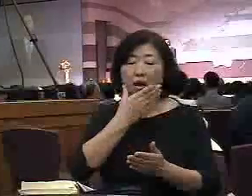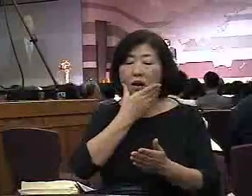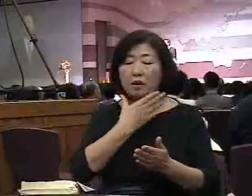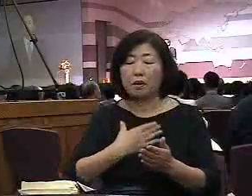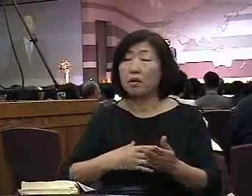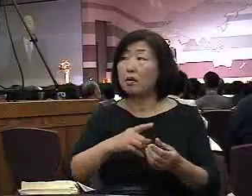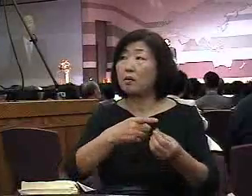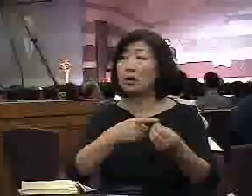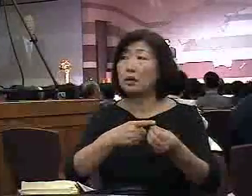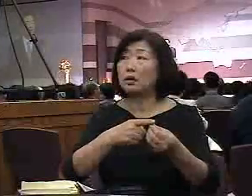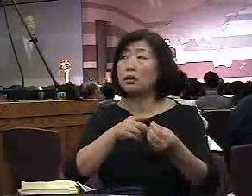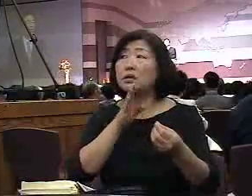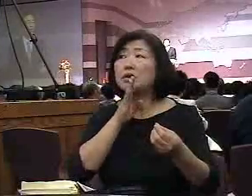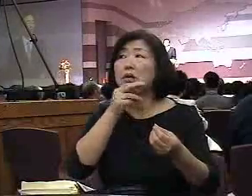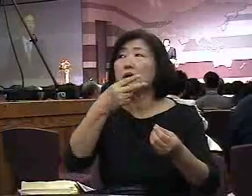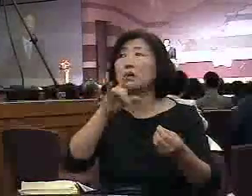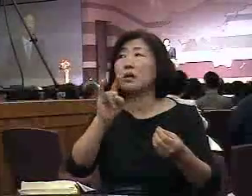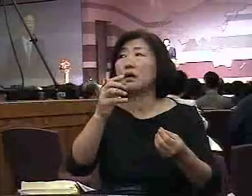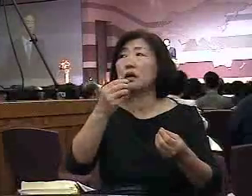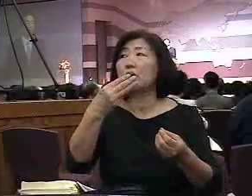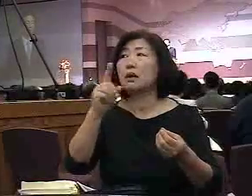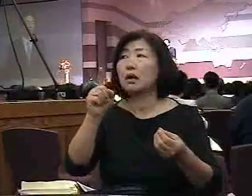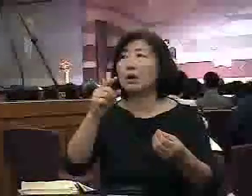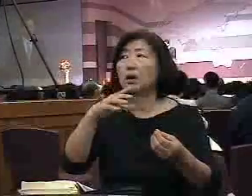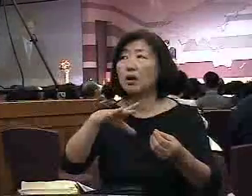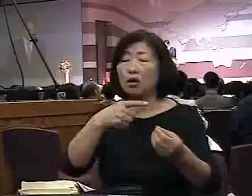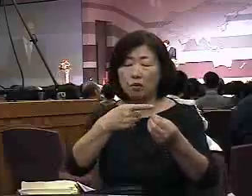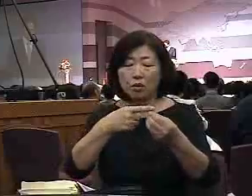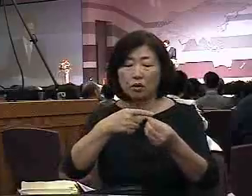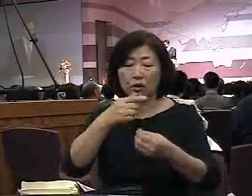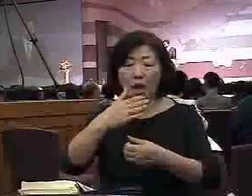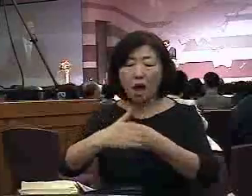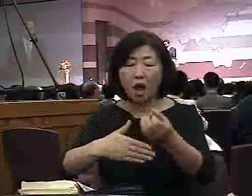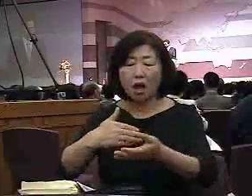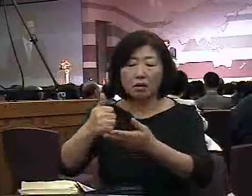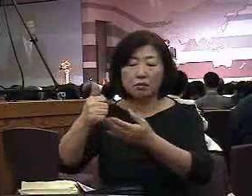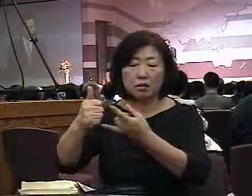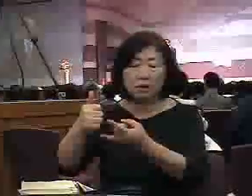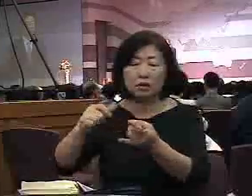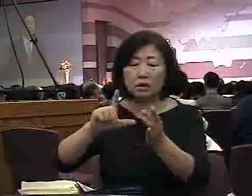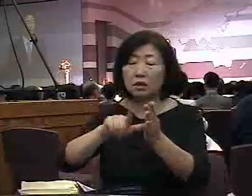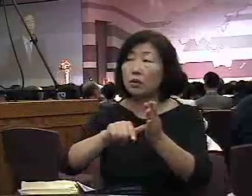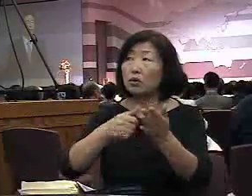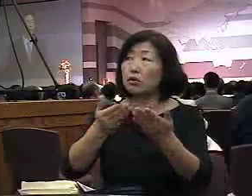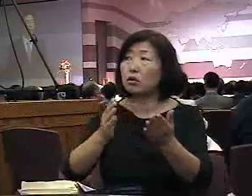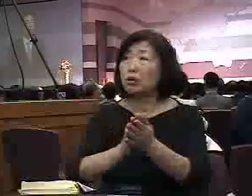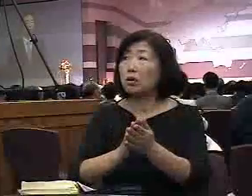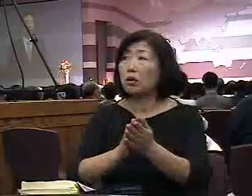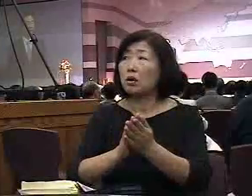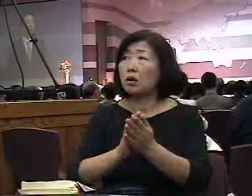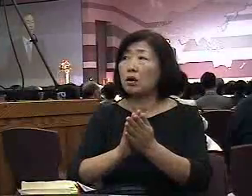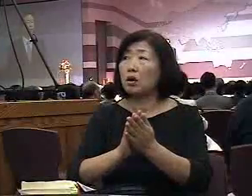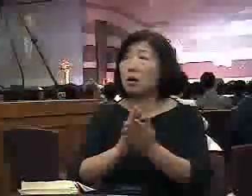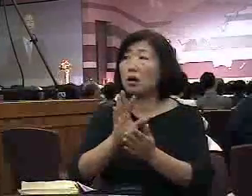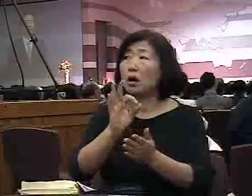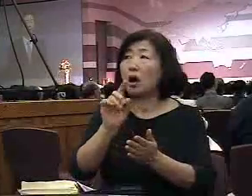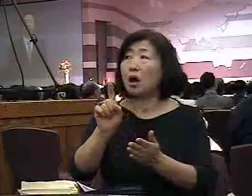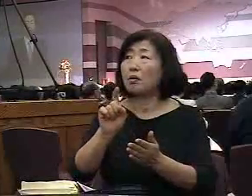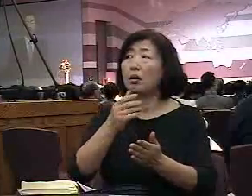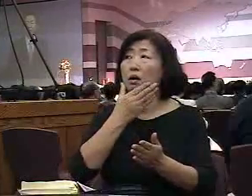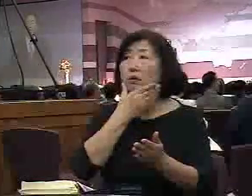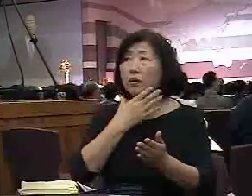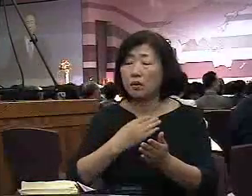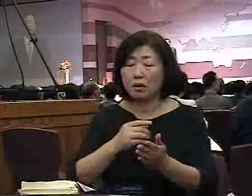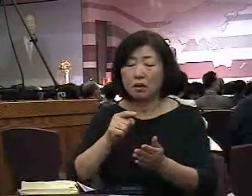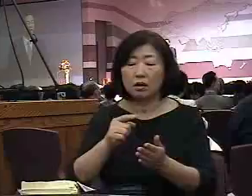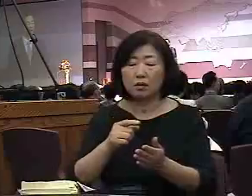먼저라고 생각하는데 사실은 데라에게 먼저 하나님이 기회를 주셨던 것입니다. 아브라함 그때 믿음으로 하나님